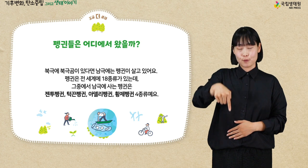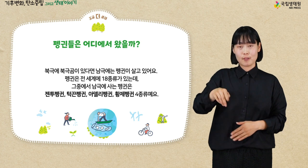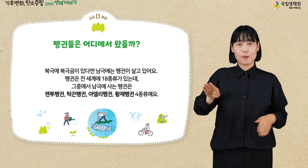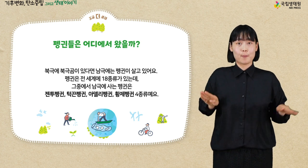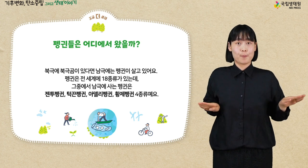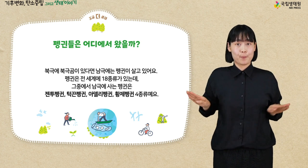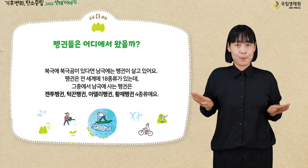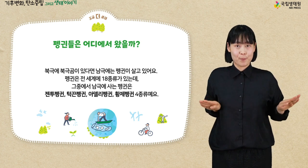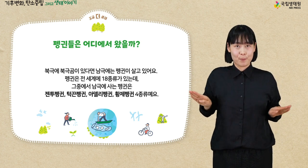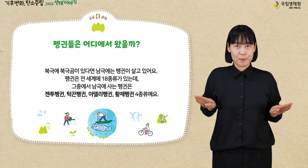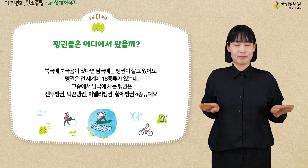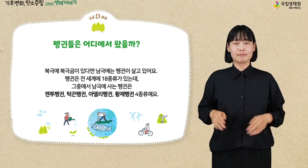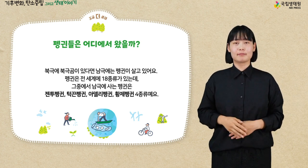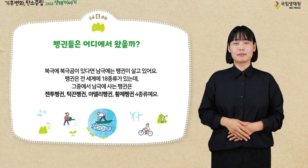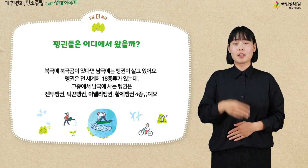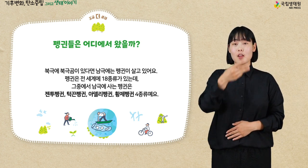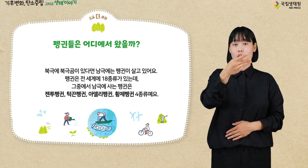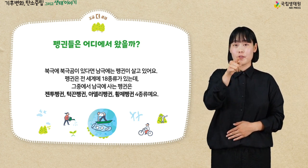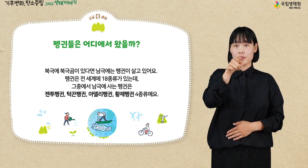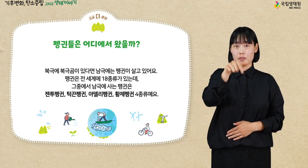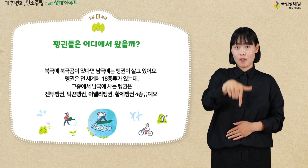젠투 펭귄,